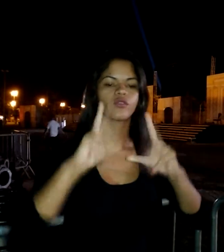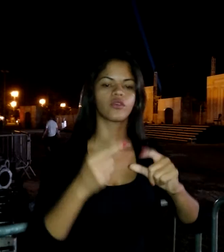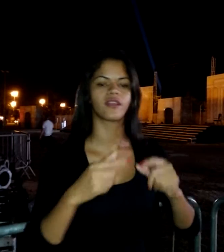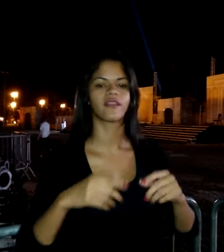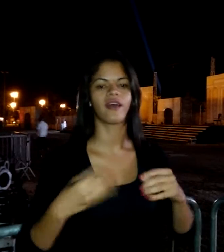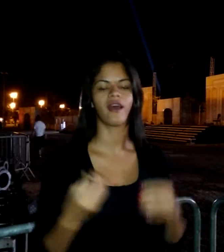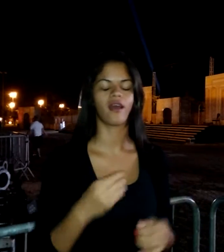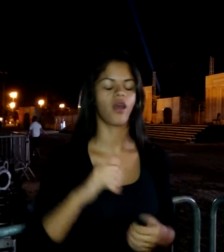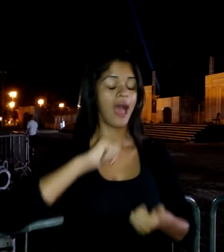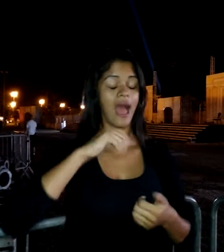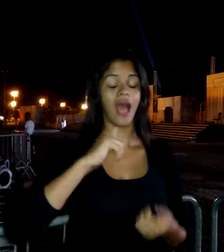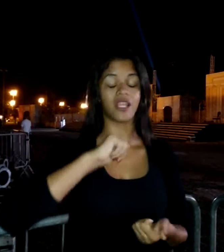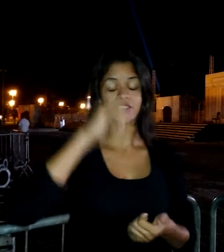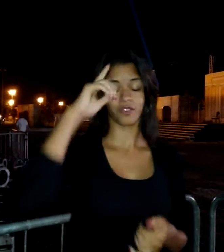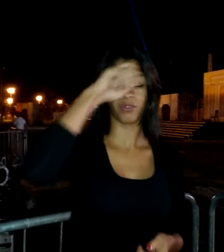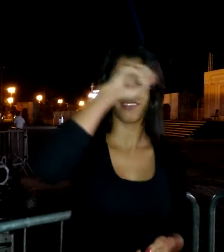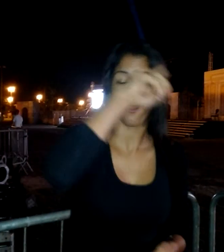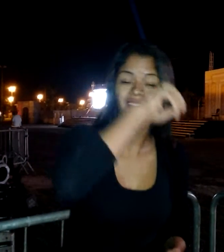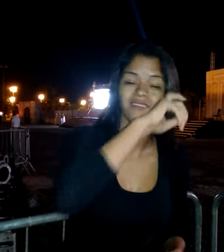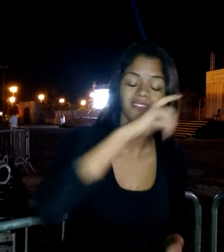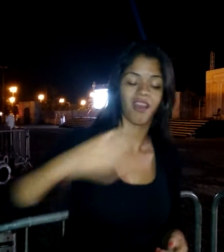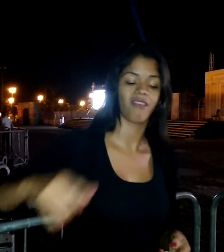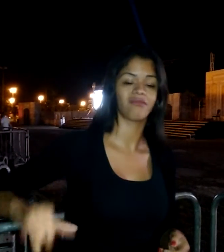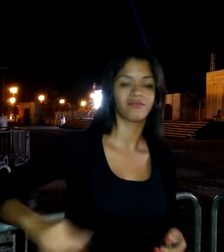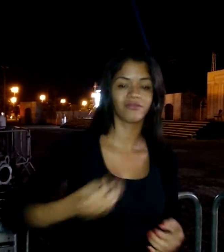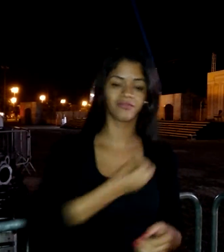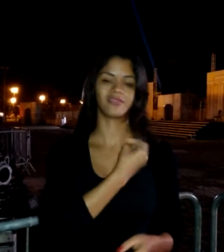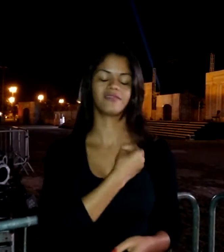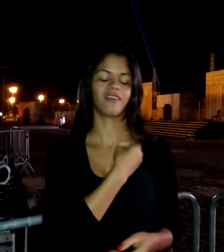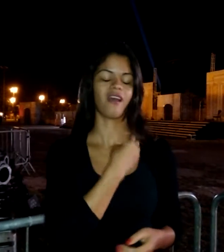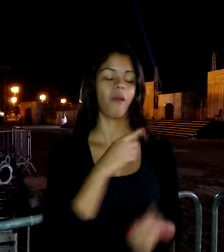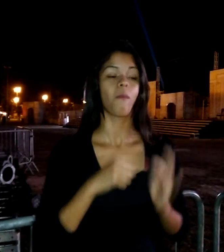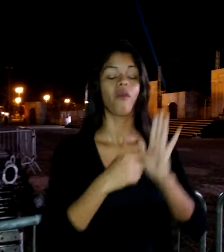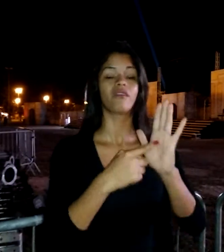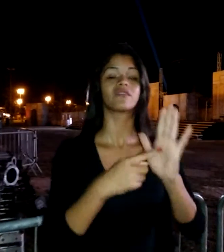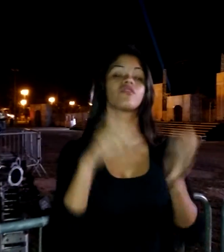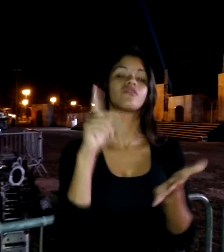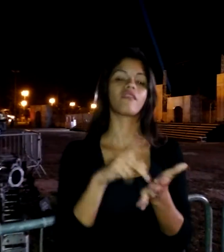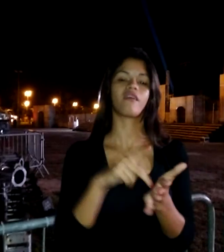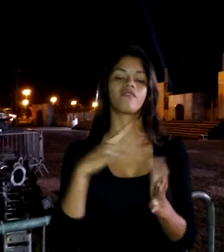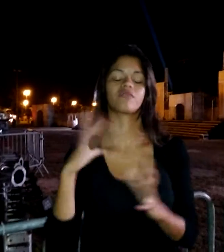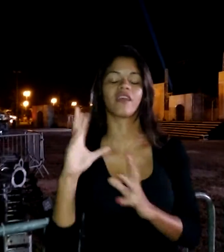revela nossos encantos. A fé nos faz lembrar de onde viemos.